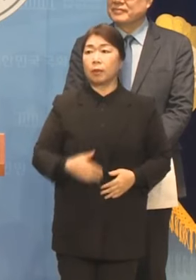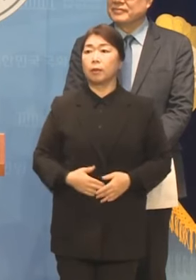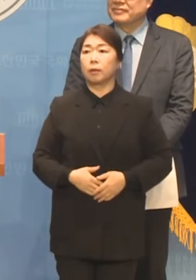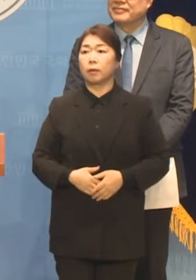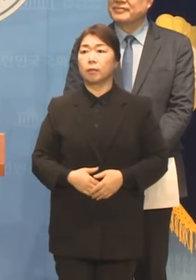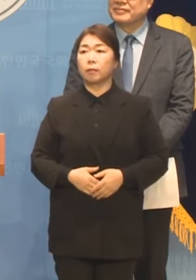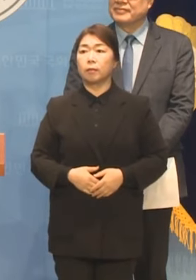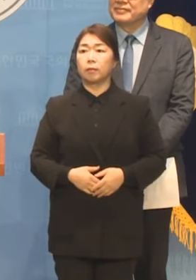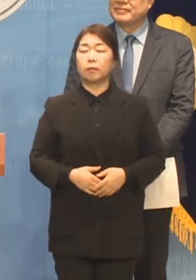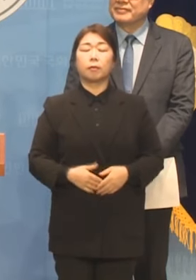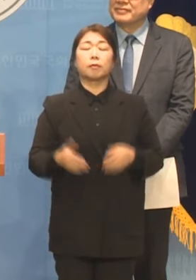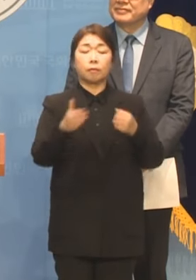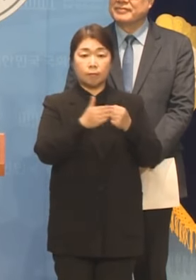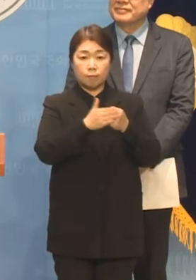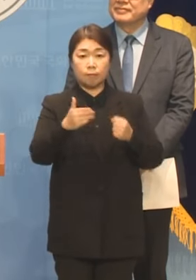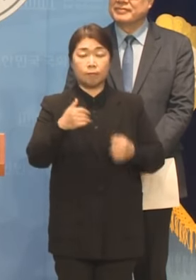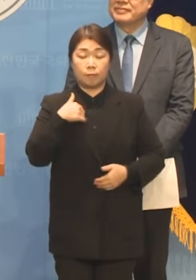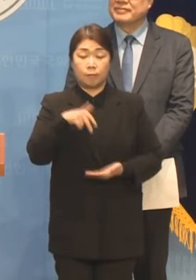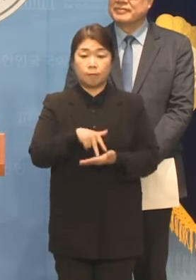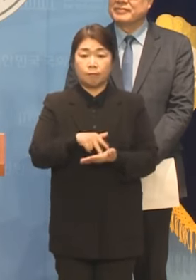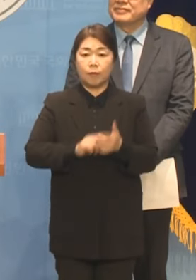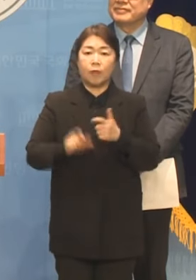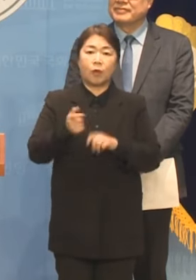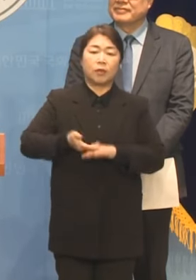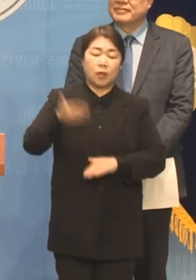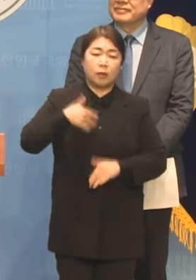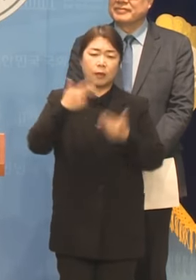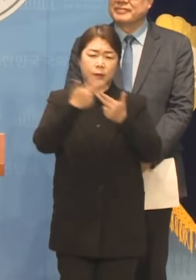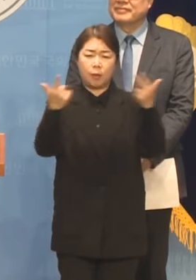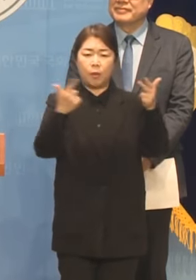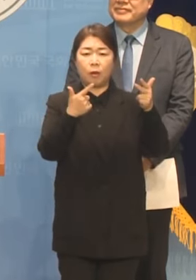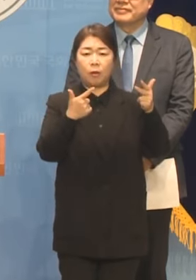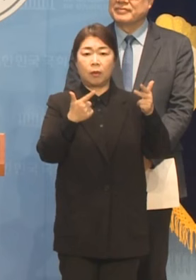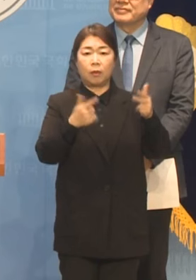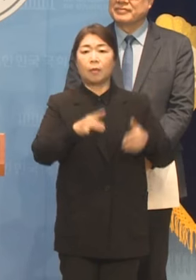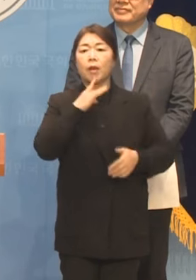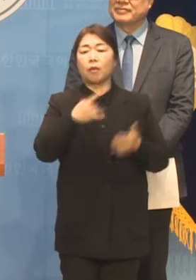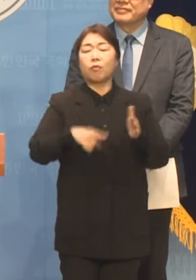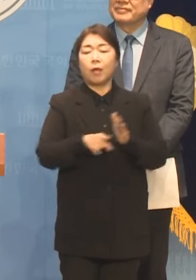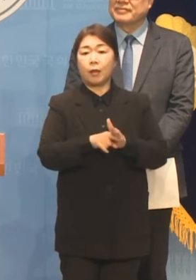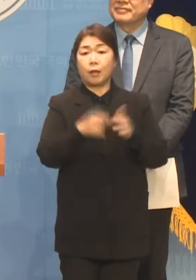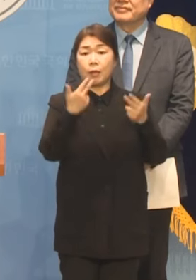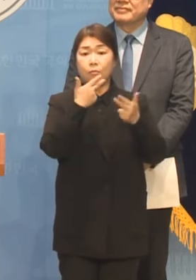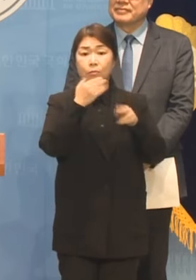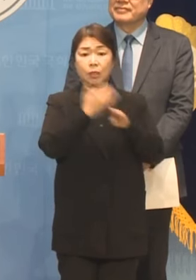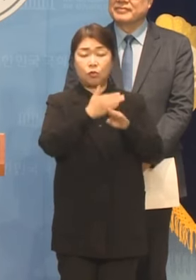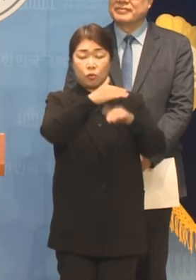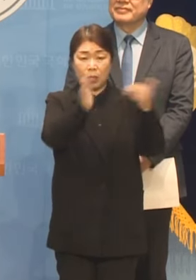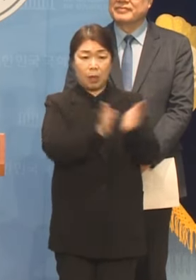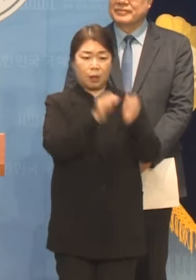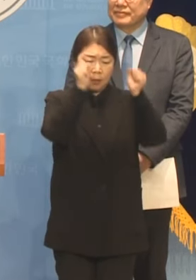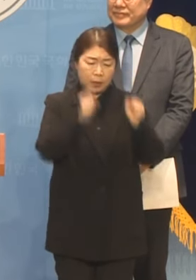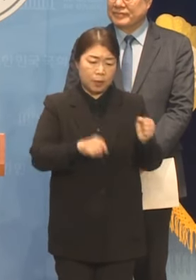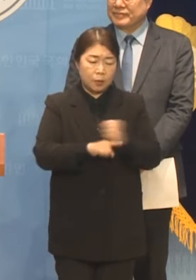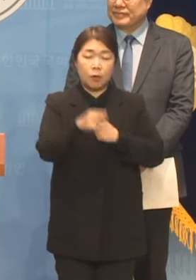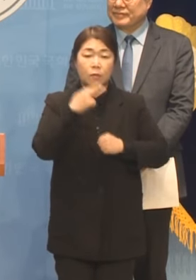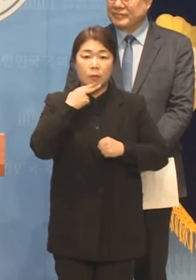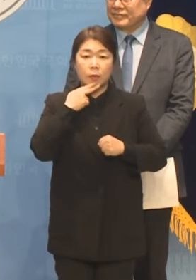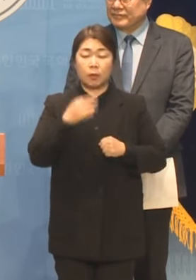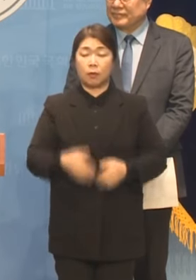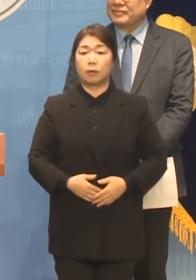있습니다네 따라서 저는 더 이상 이재명의 민주당에 남을 이유가 없다고 판단했습니다